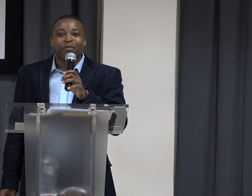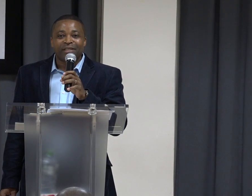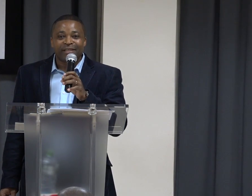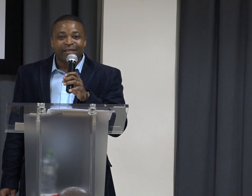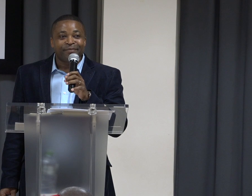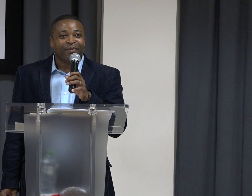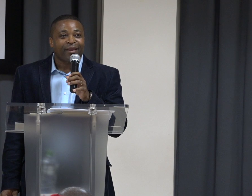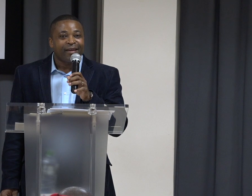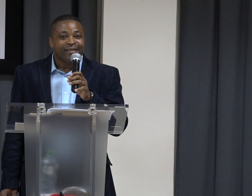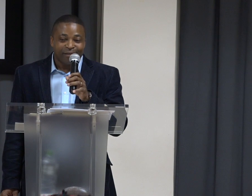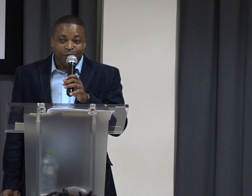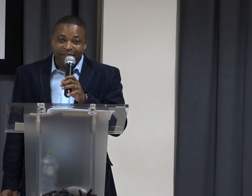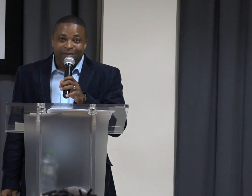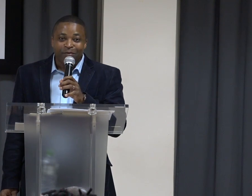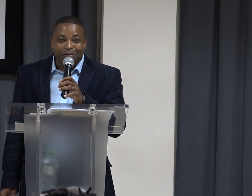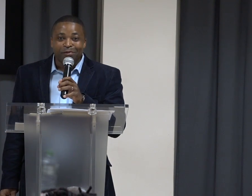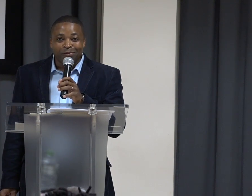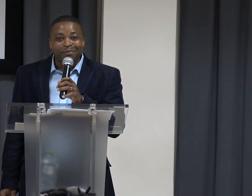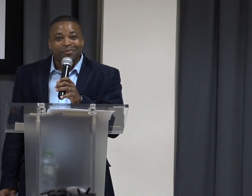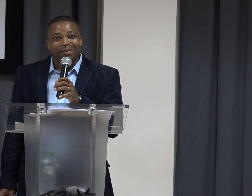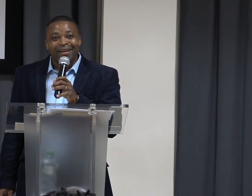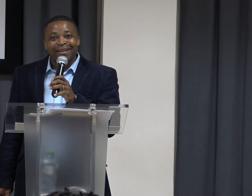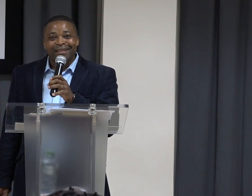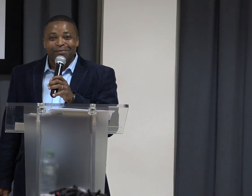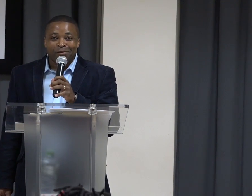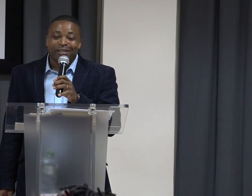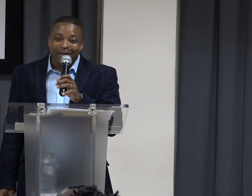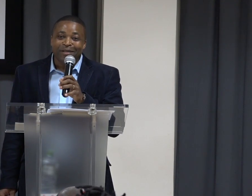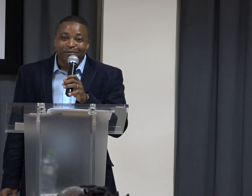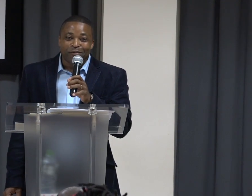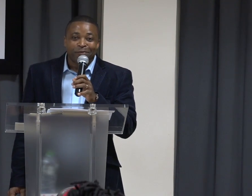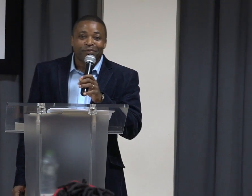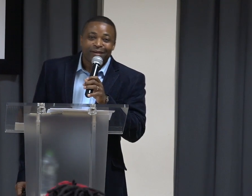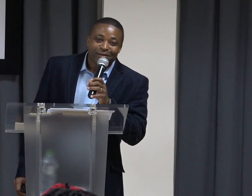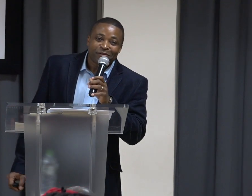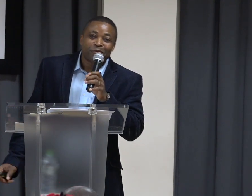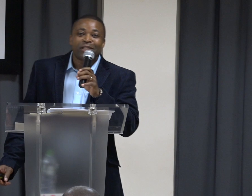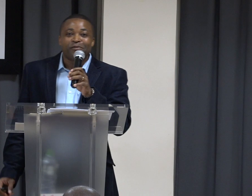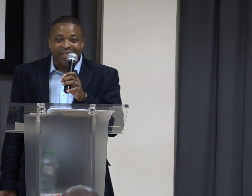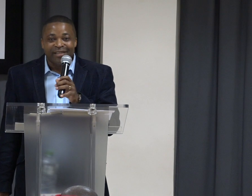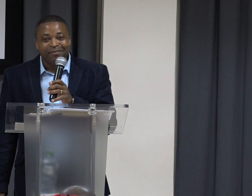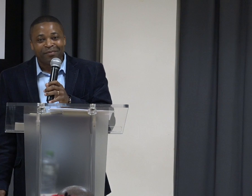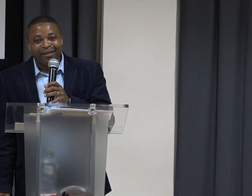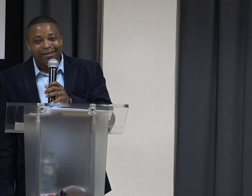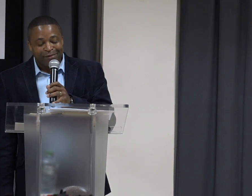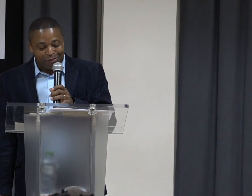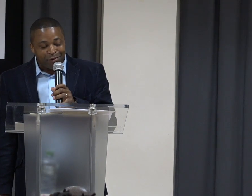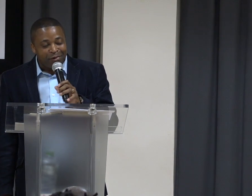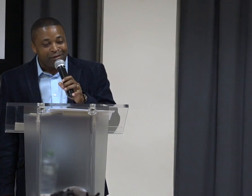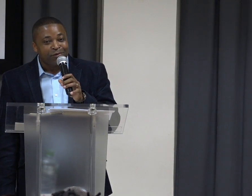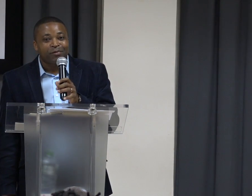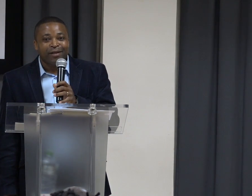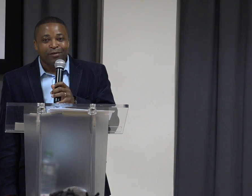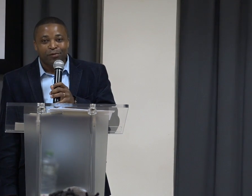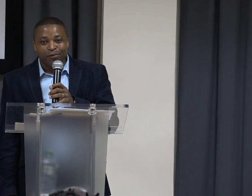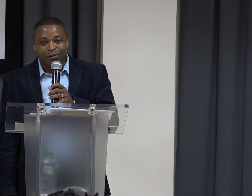vous remercier d'être présent au milieu de nous. Vous souhaitez la bienvenue, vous tous qui nous visitez. Nous aurons